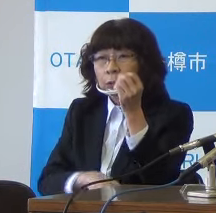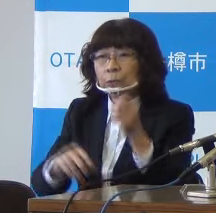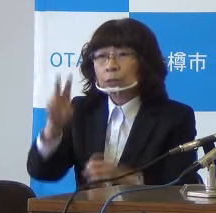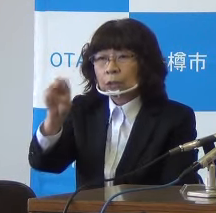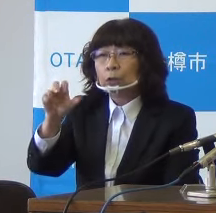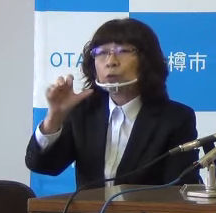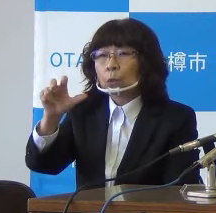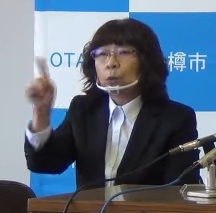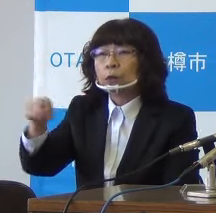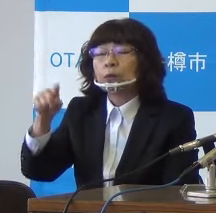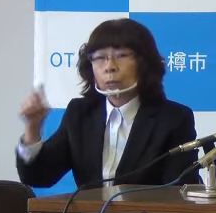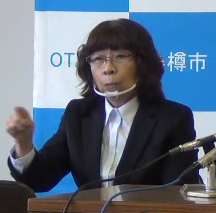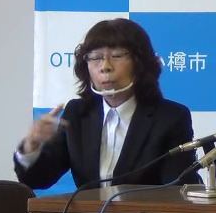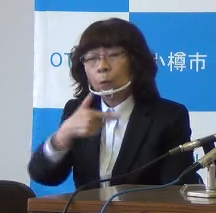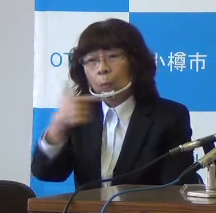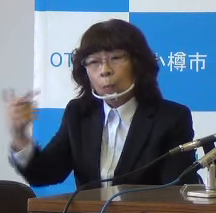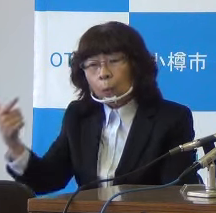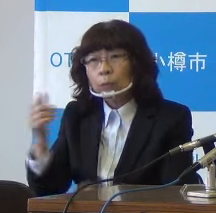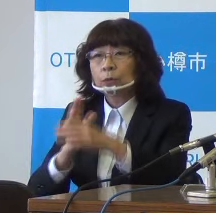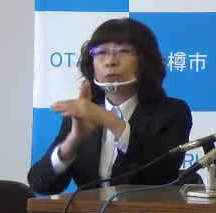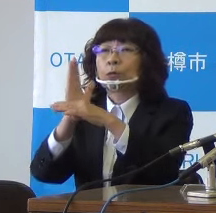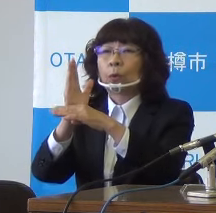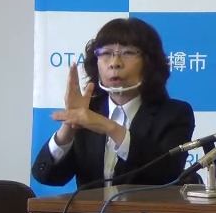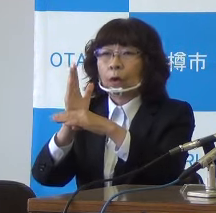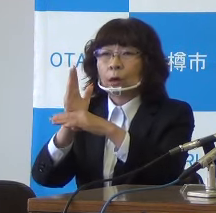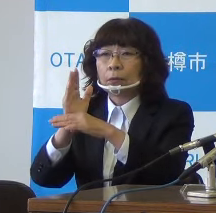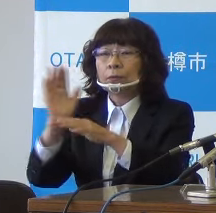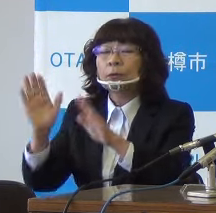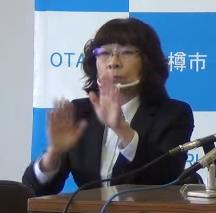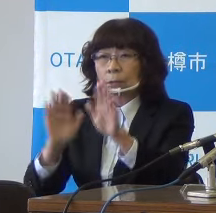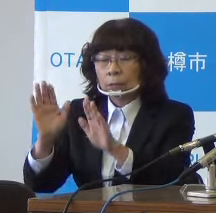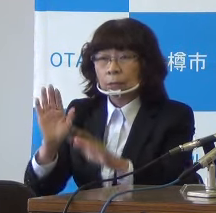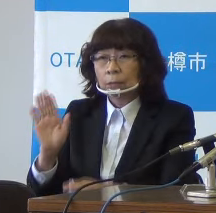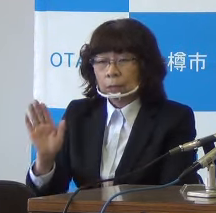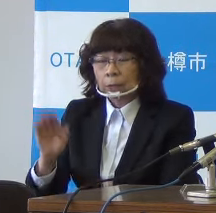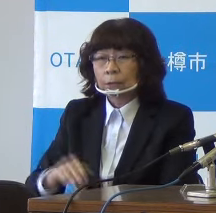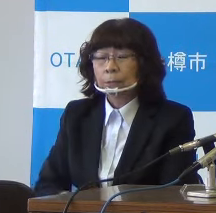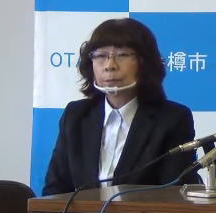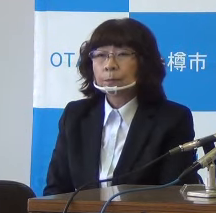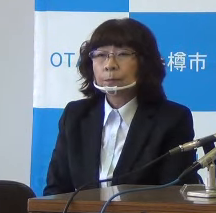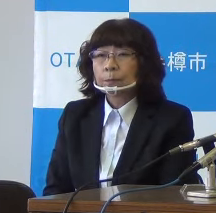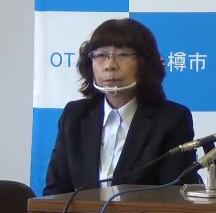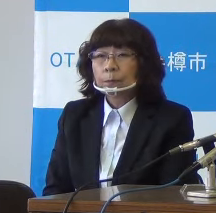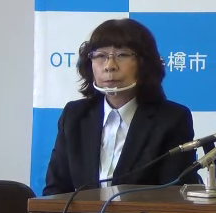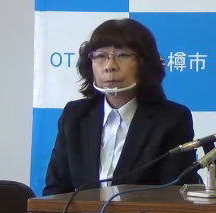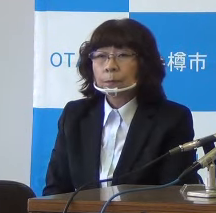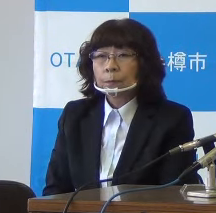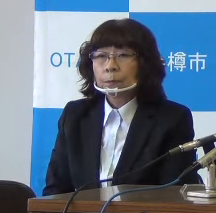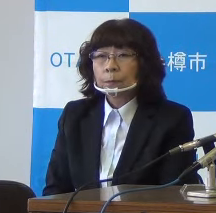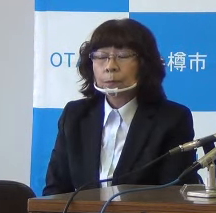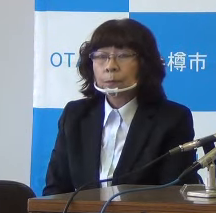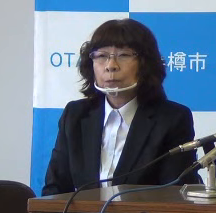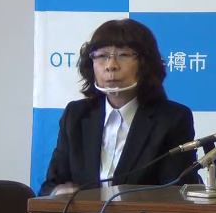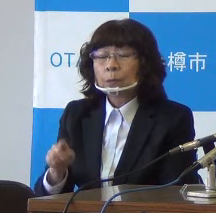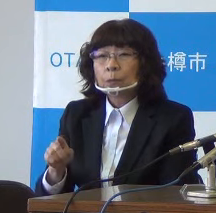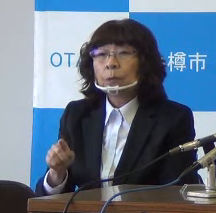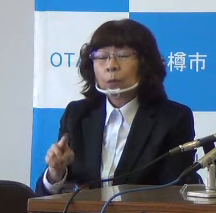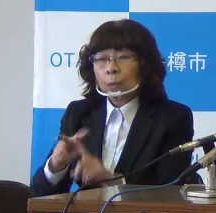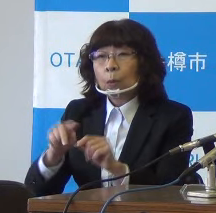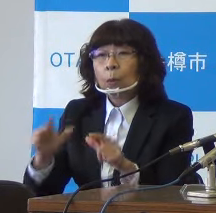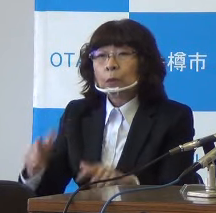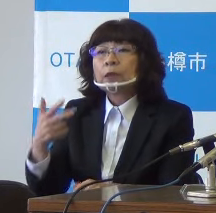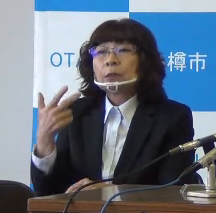を大きく超過をしている状況にあります。このような本市